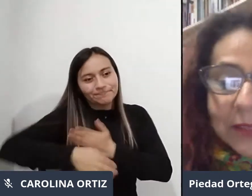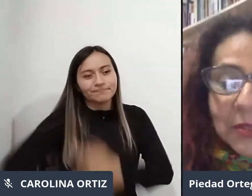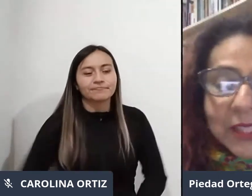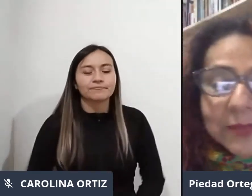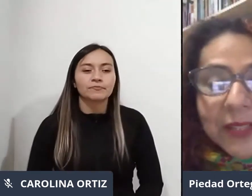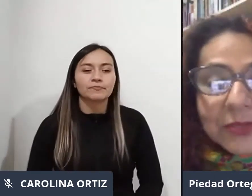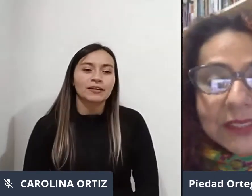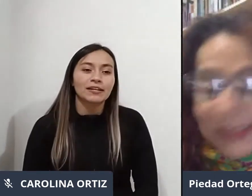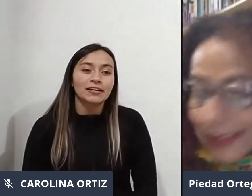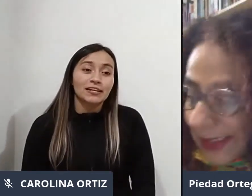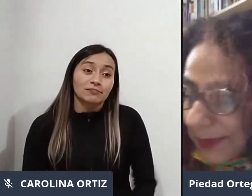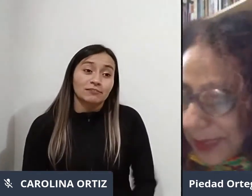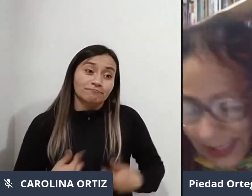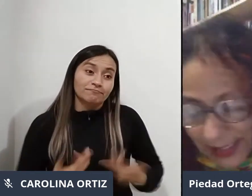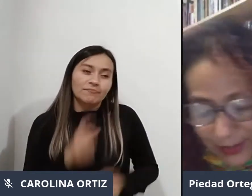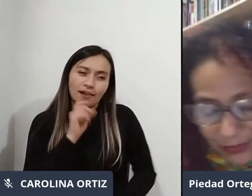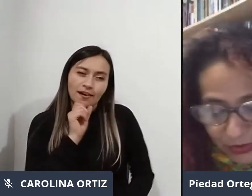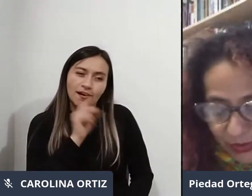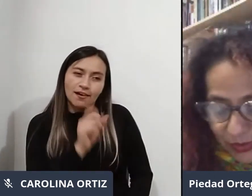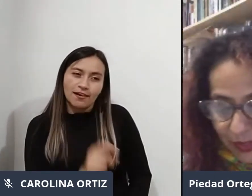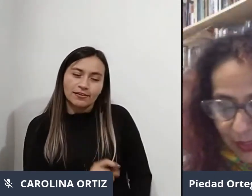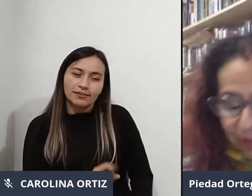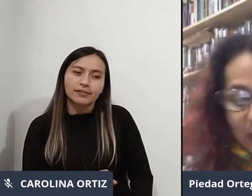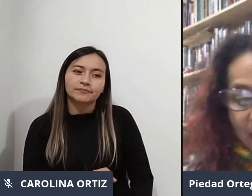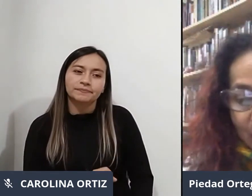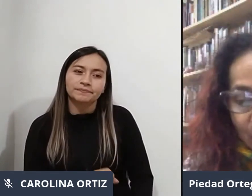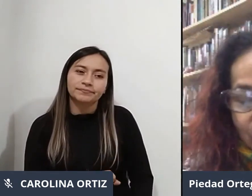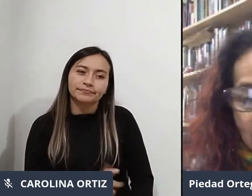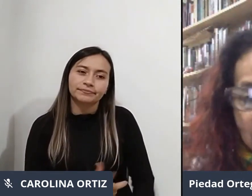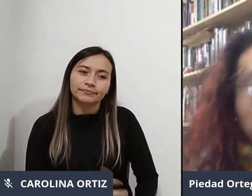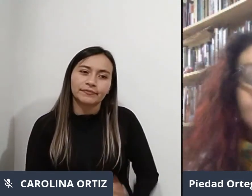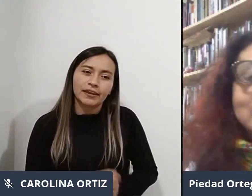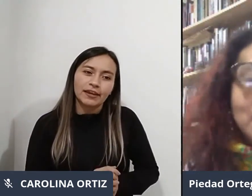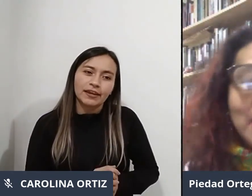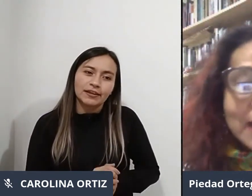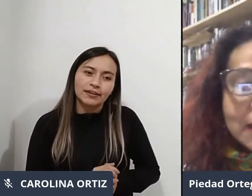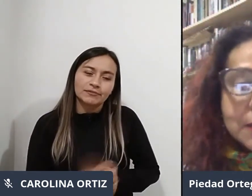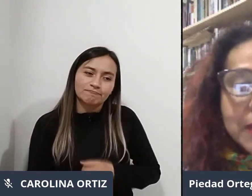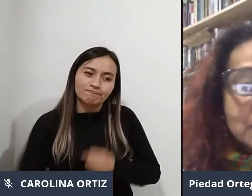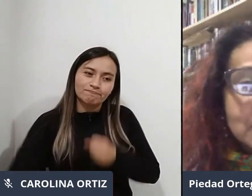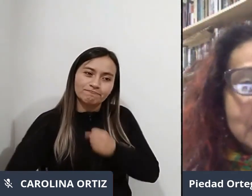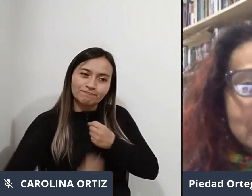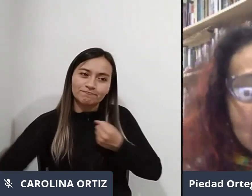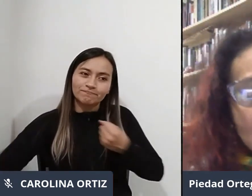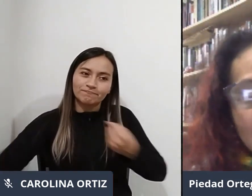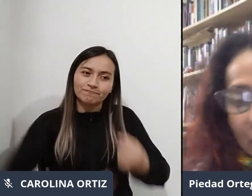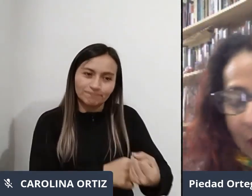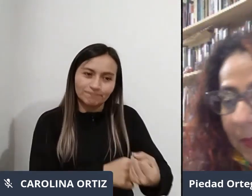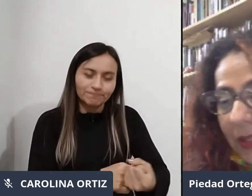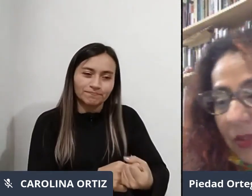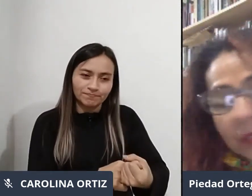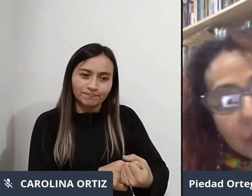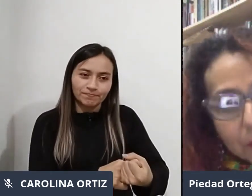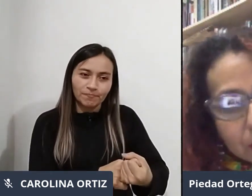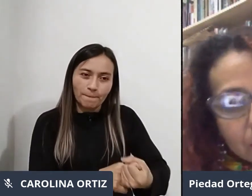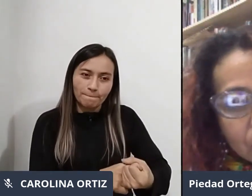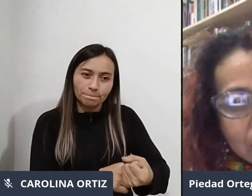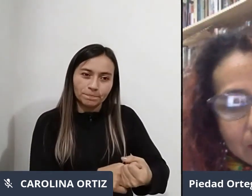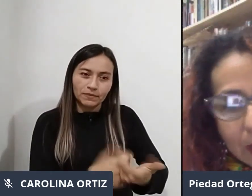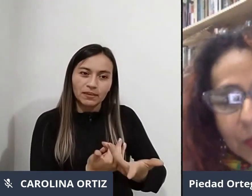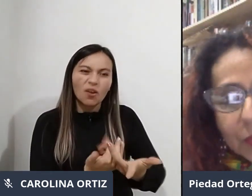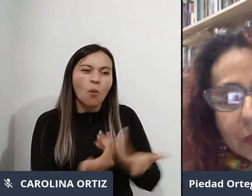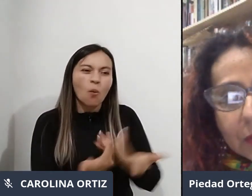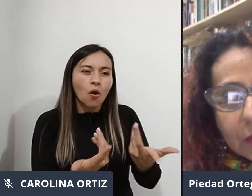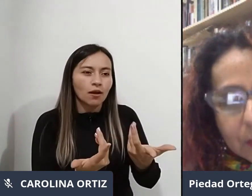dejar también unas preguntas para que nos ayudemos a trabajar estas preguntas en los espacios de formación en